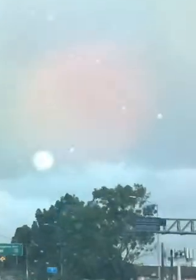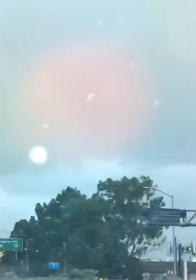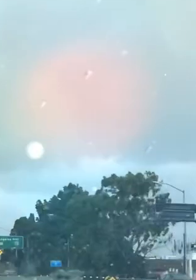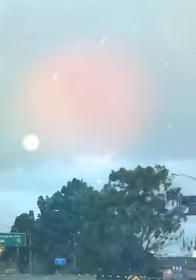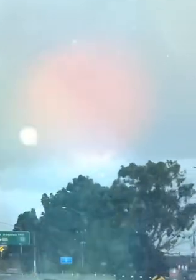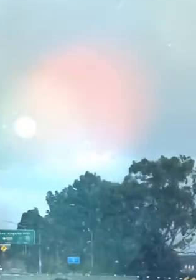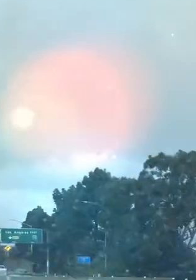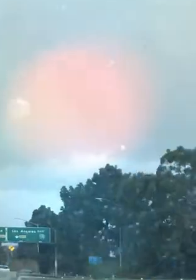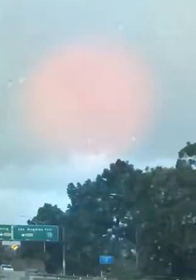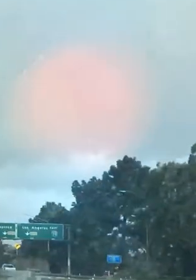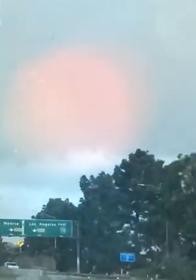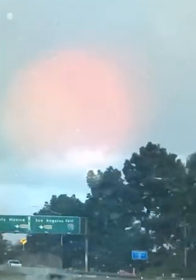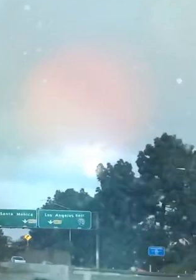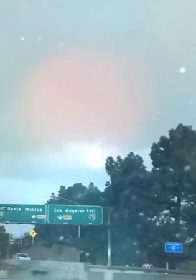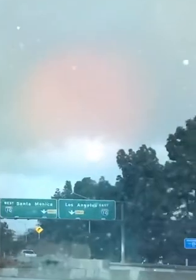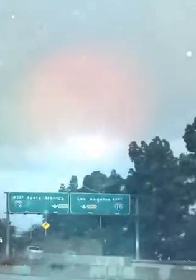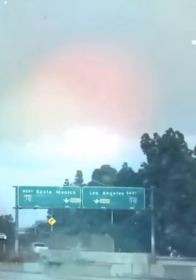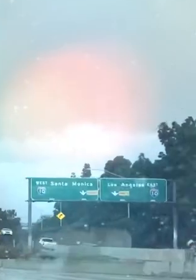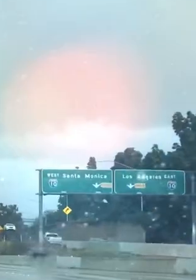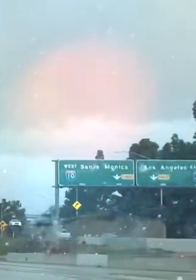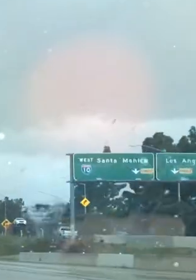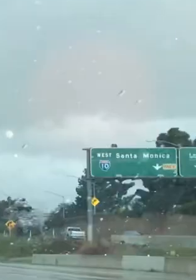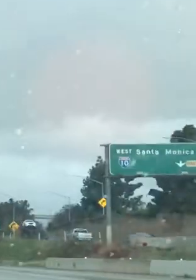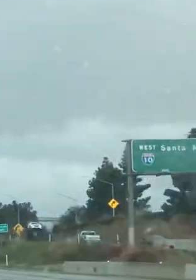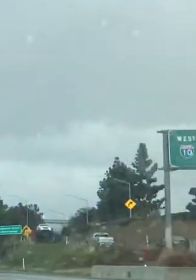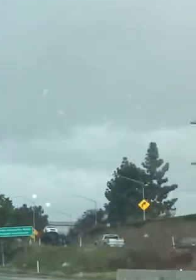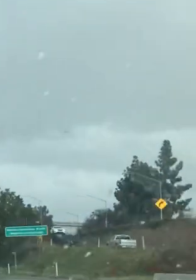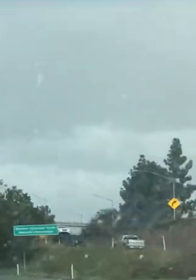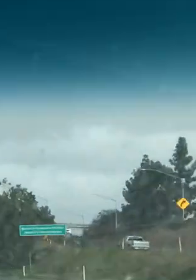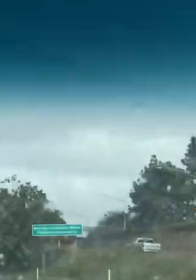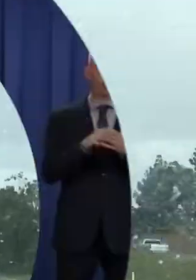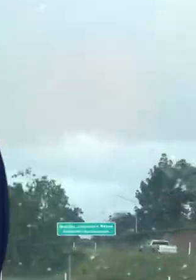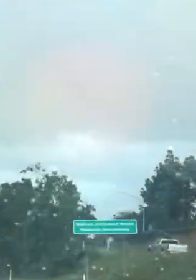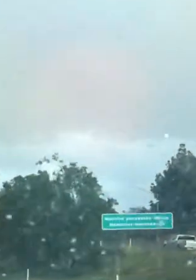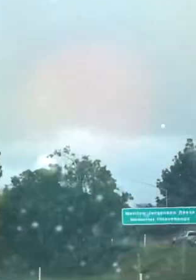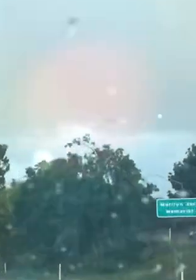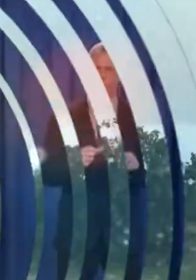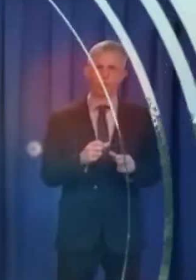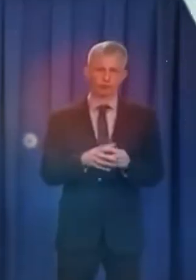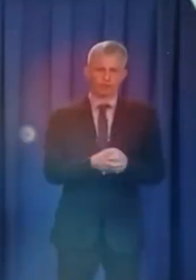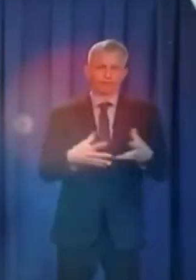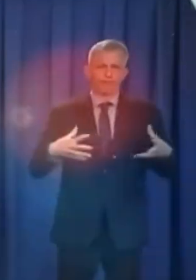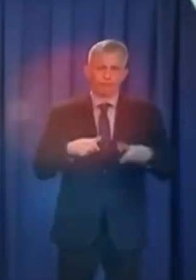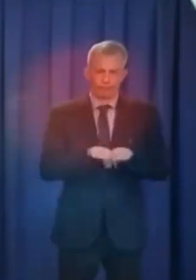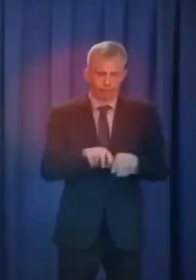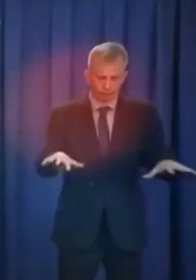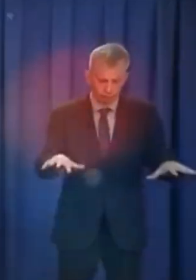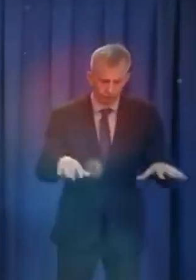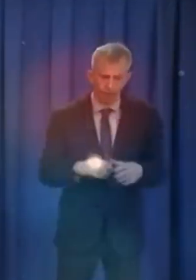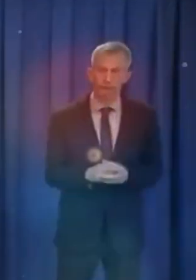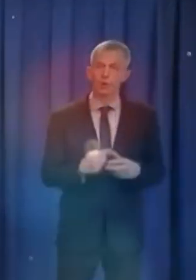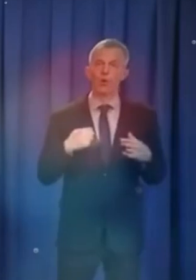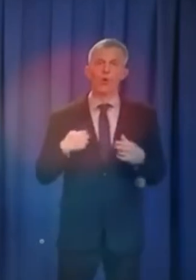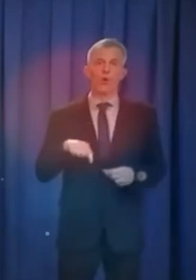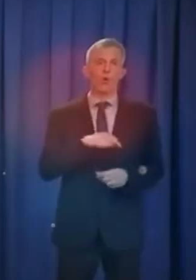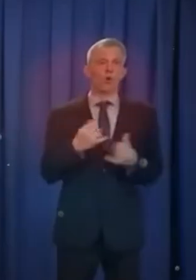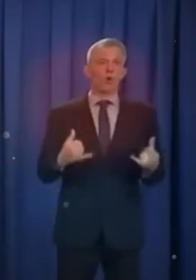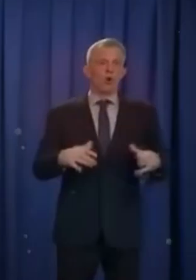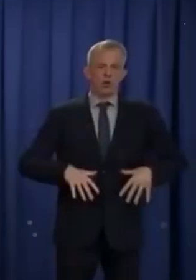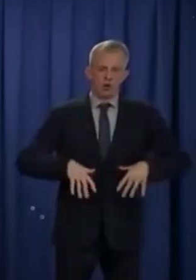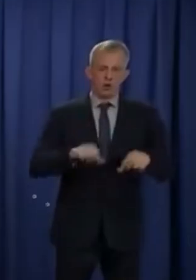줄이 그 앞사람과 뒷사람의 간격을 6피트를 유지해야 되거든요.